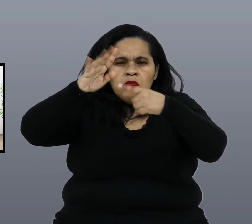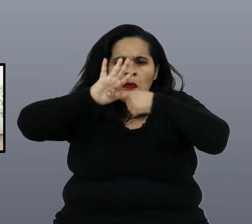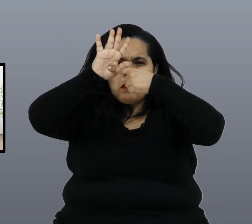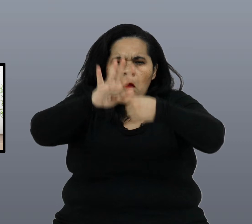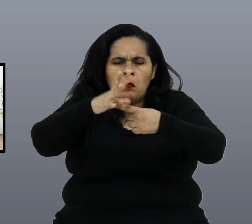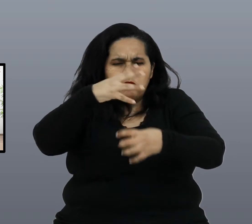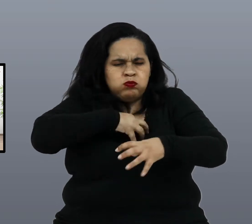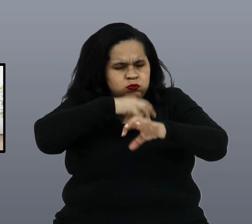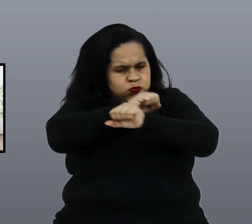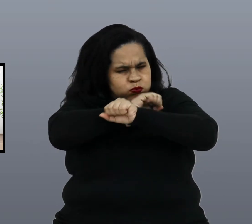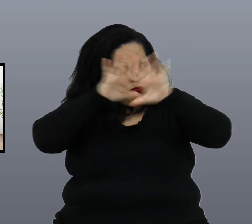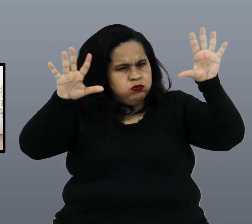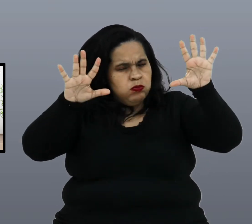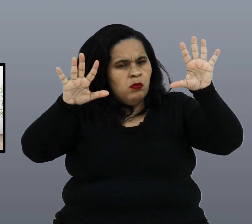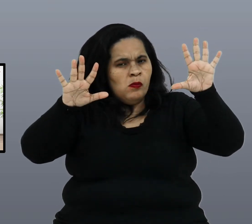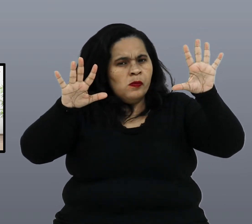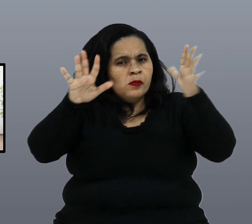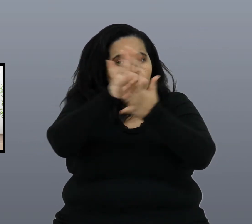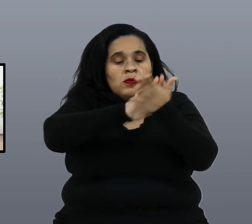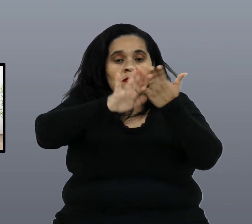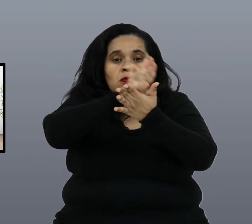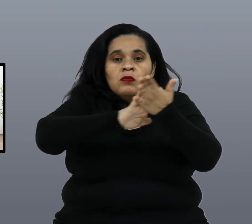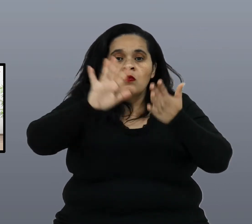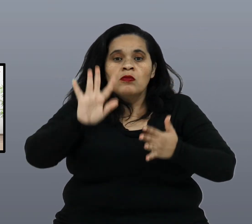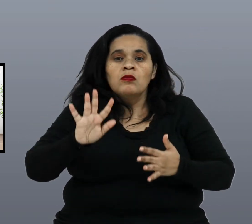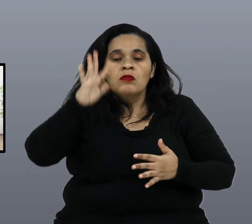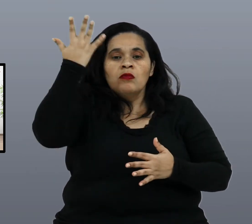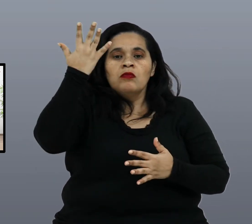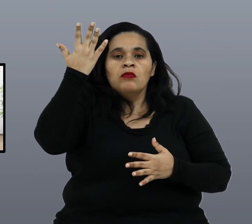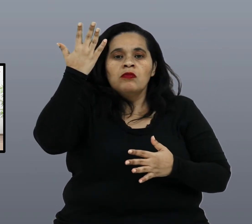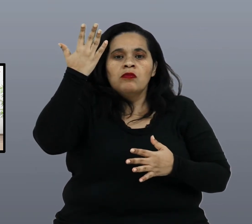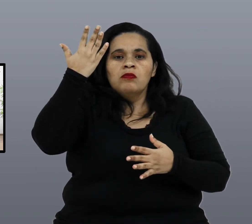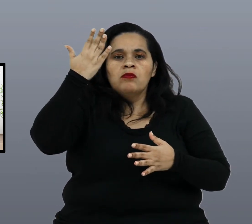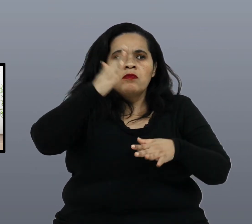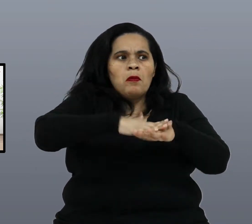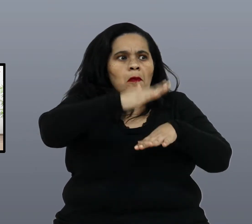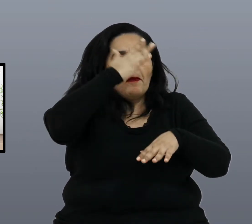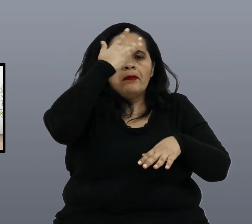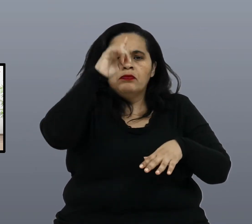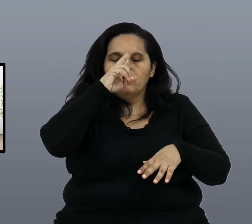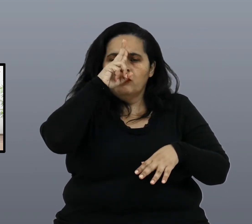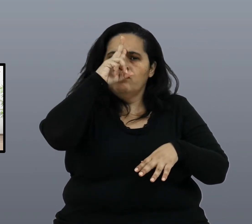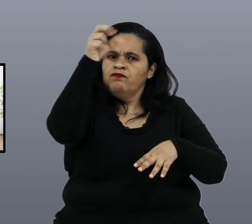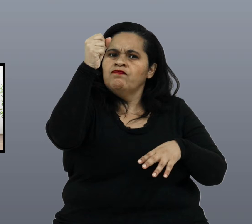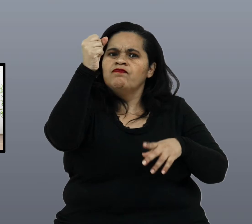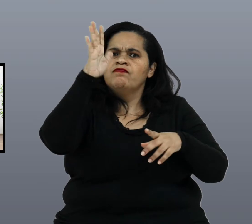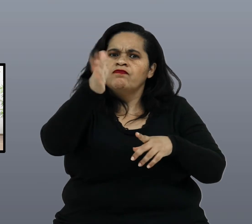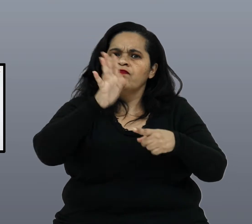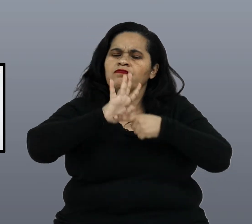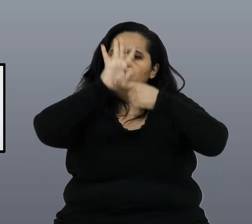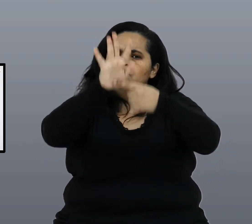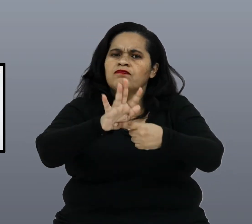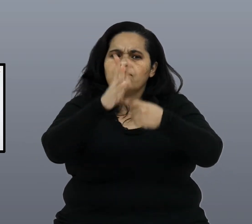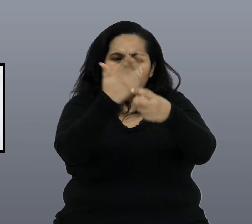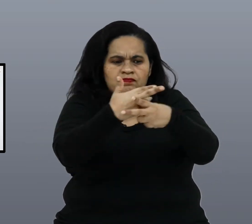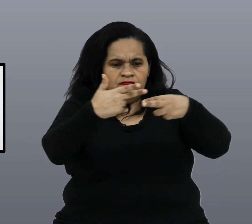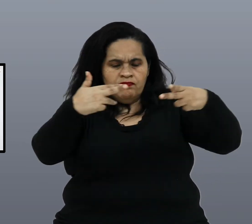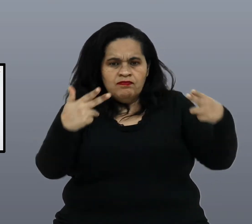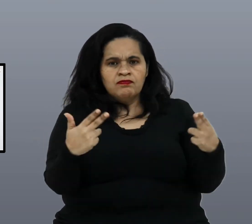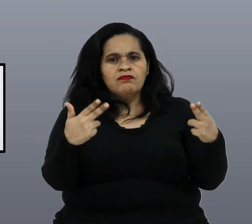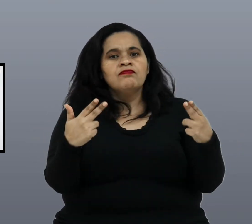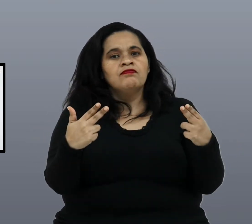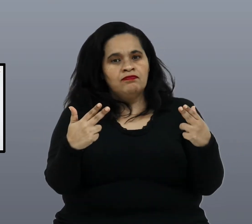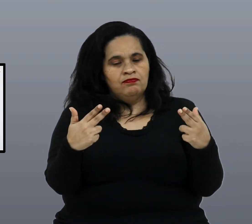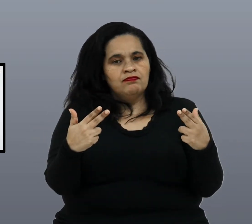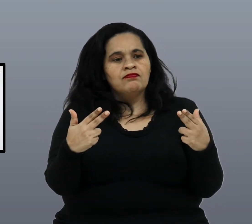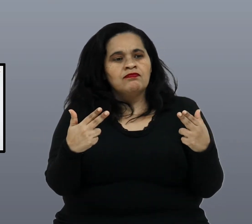que nada acontece por fatalismo ou porque os mais fortes estão no comando, né? Ele mostra já as coisas, ele já